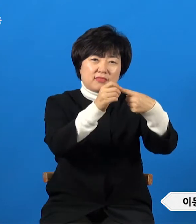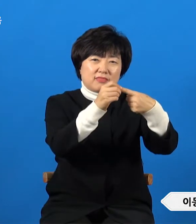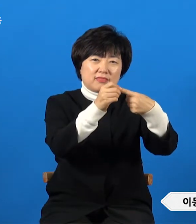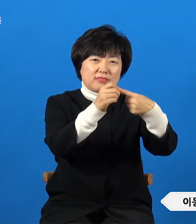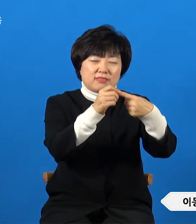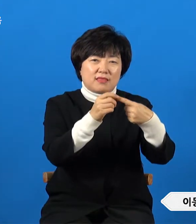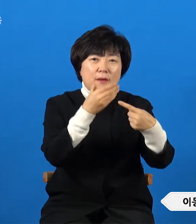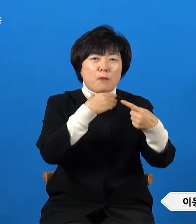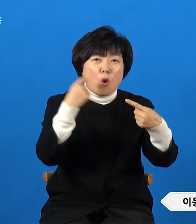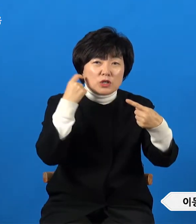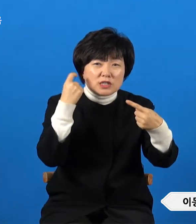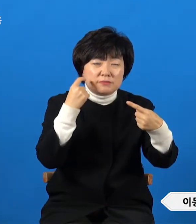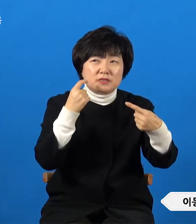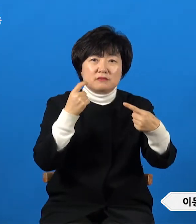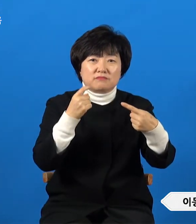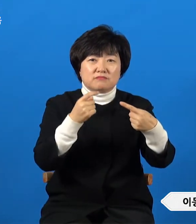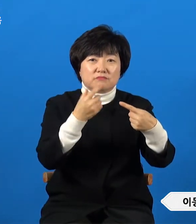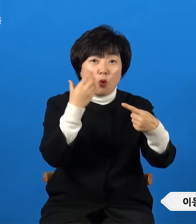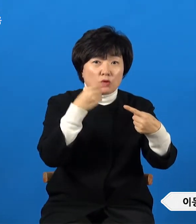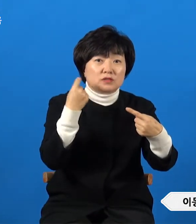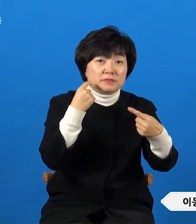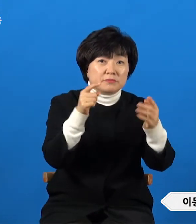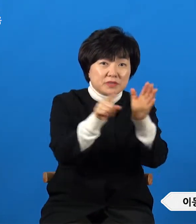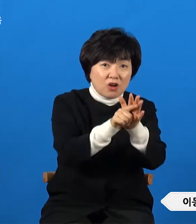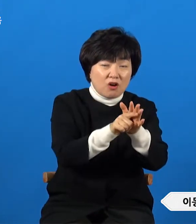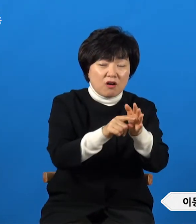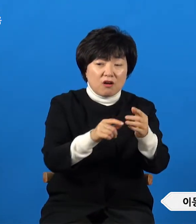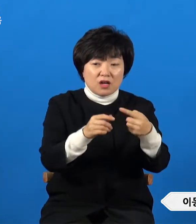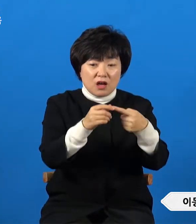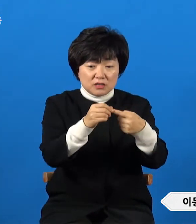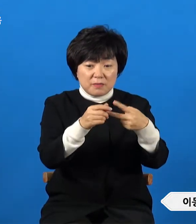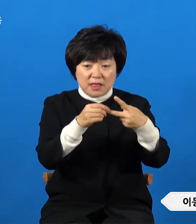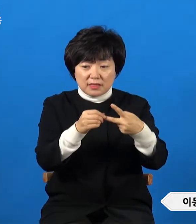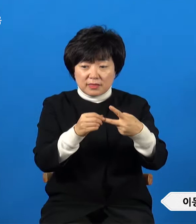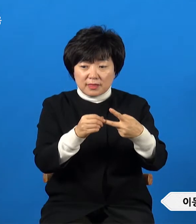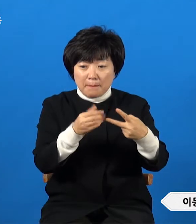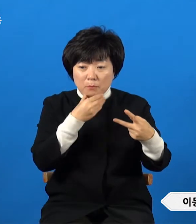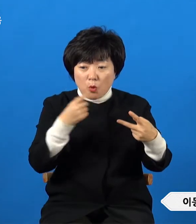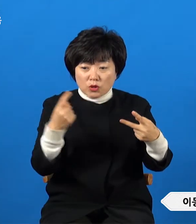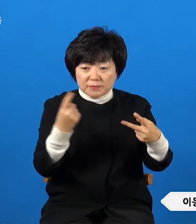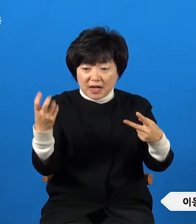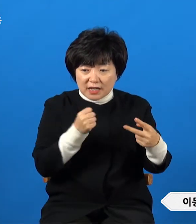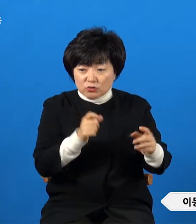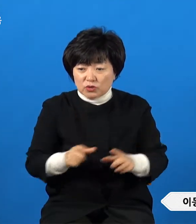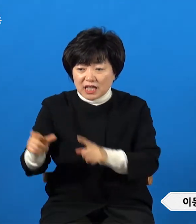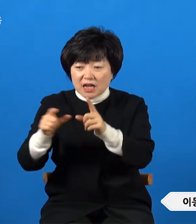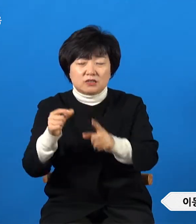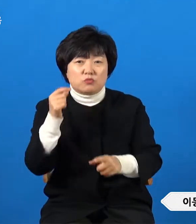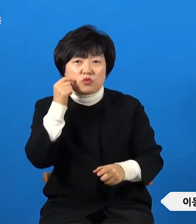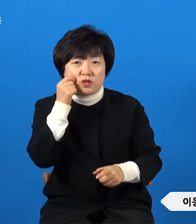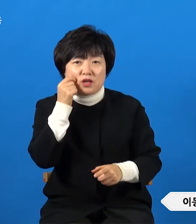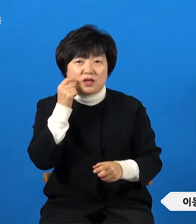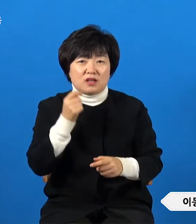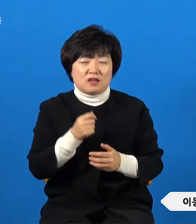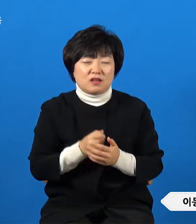받아들였지만, 복음을 믿지만 복음을 살지 못하고 있는 것이에요. 네, 그것이 우리들의